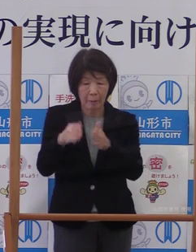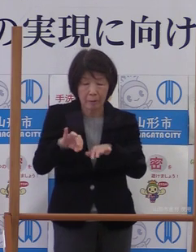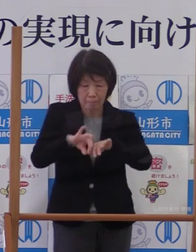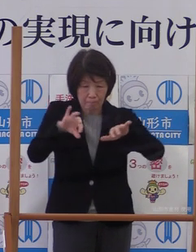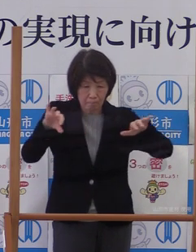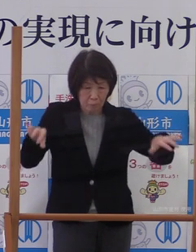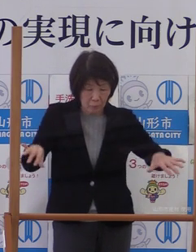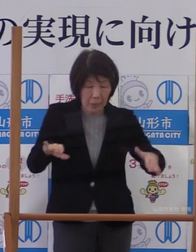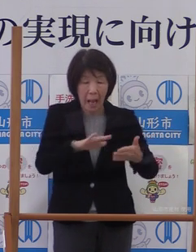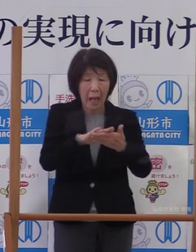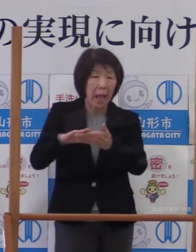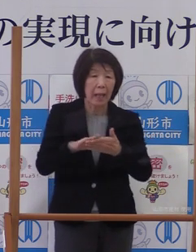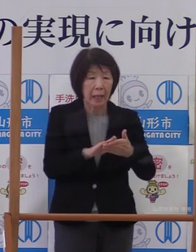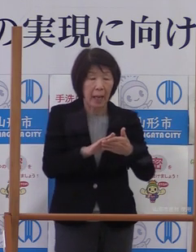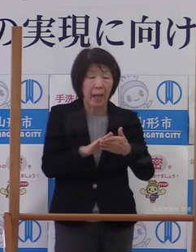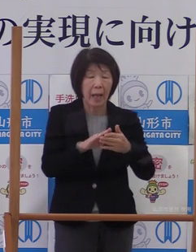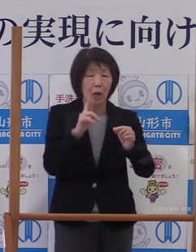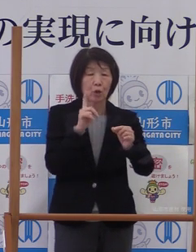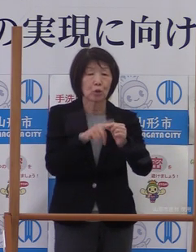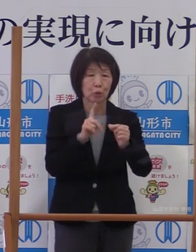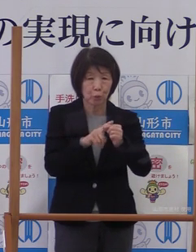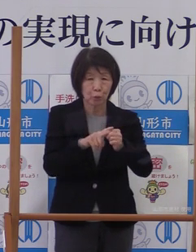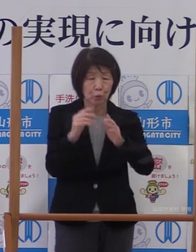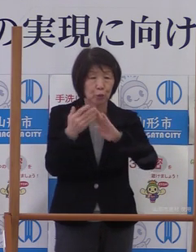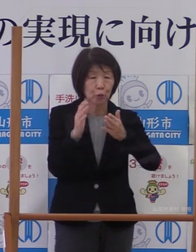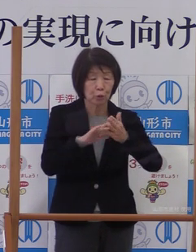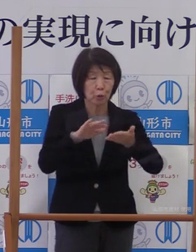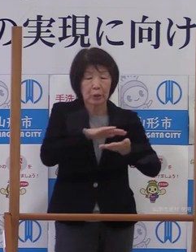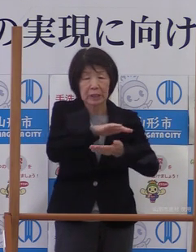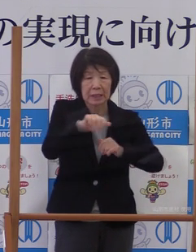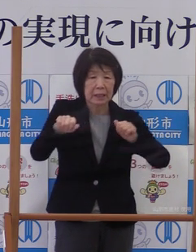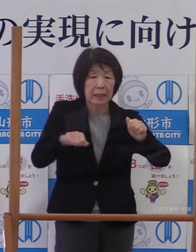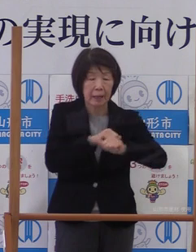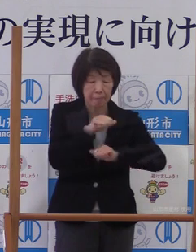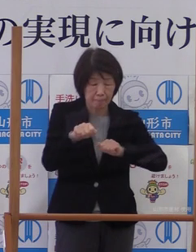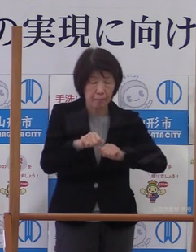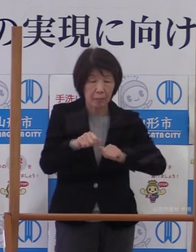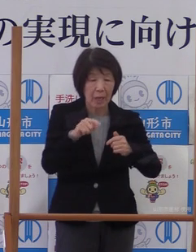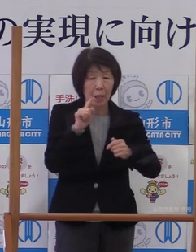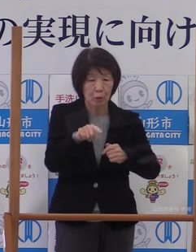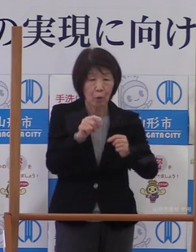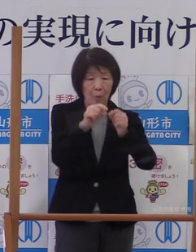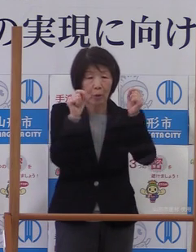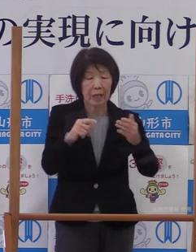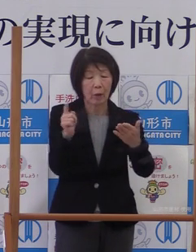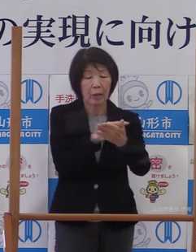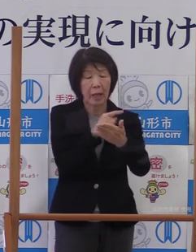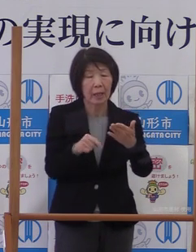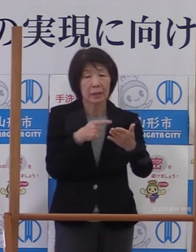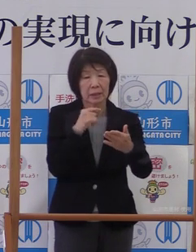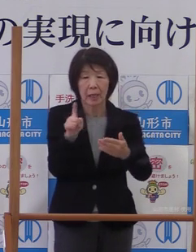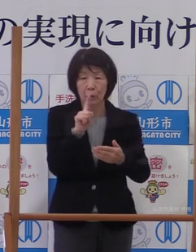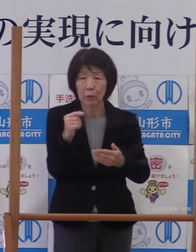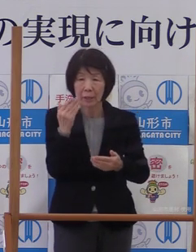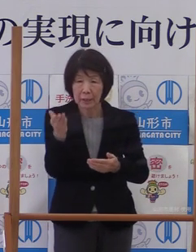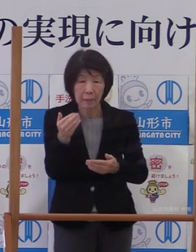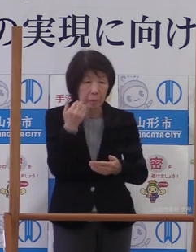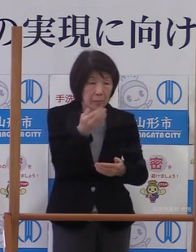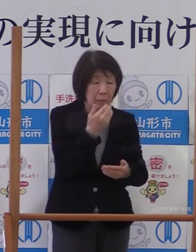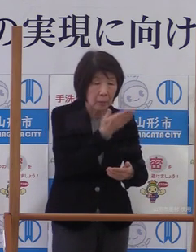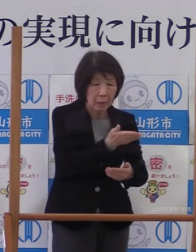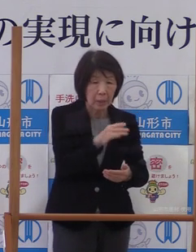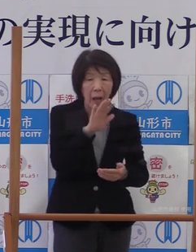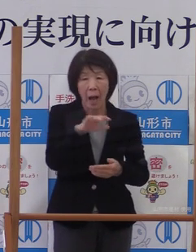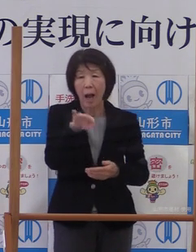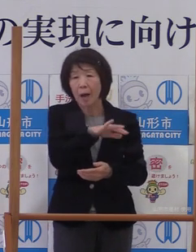、これを活用して解決しませんかということで、お声掛けをしたところですね、それをやり